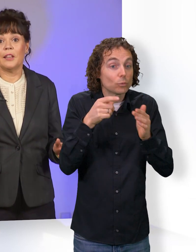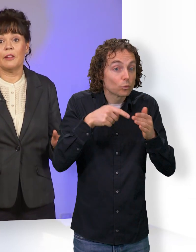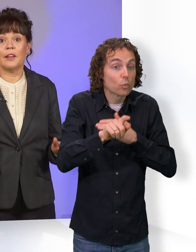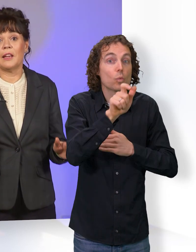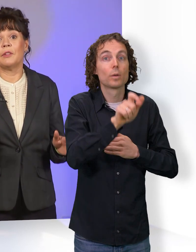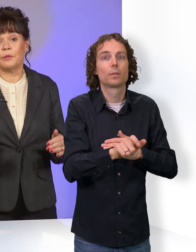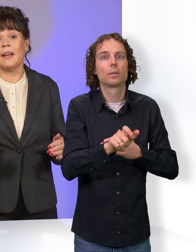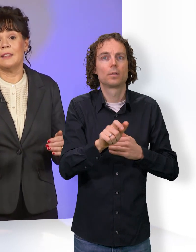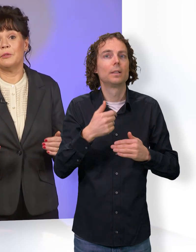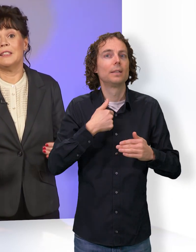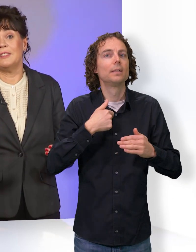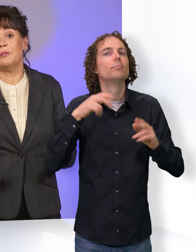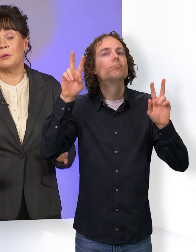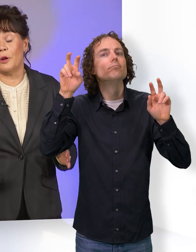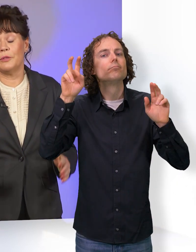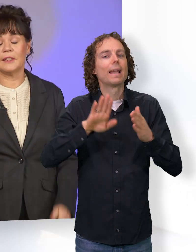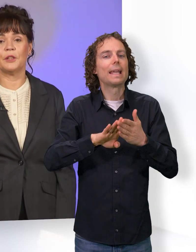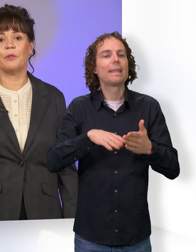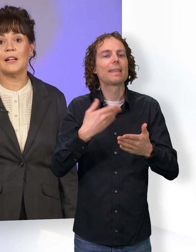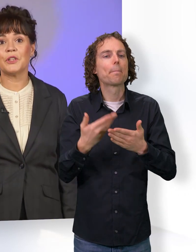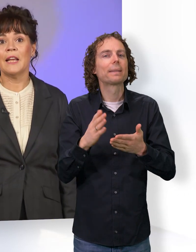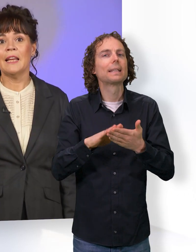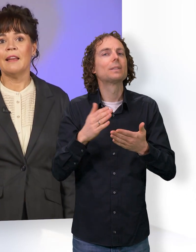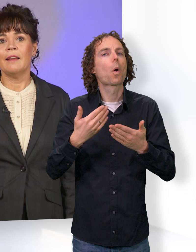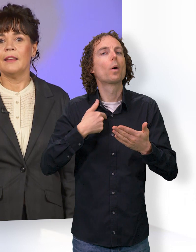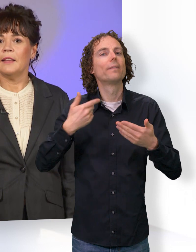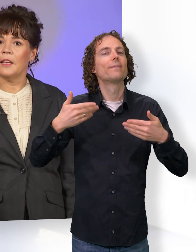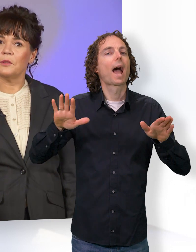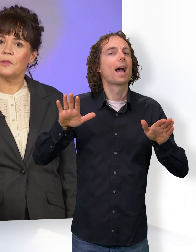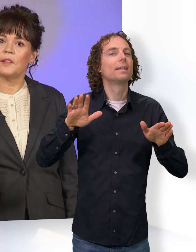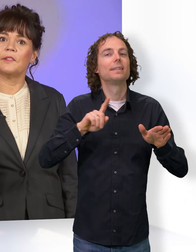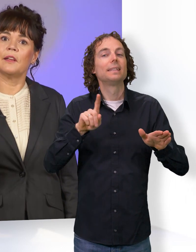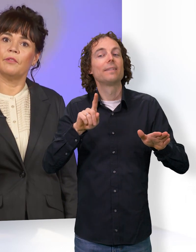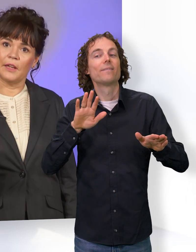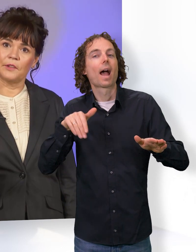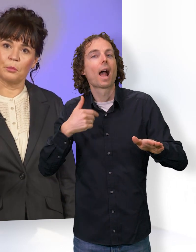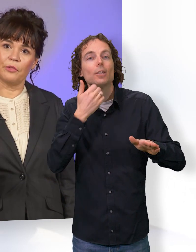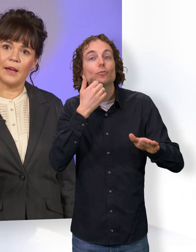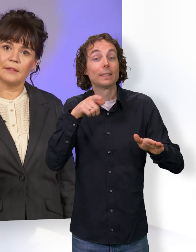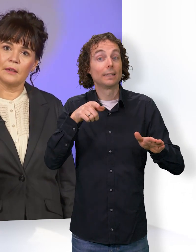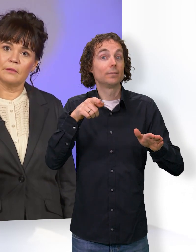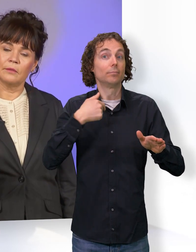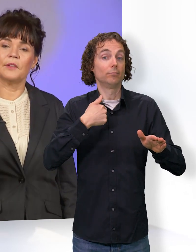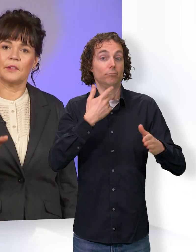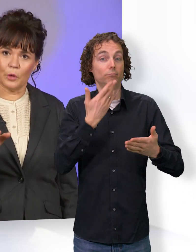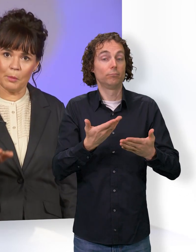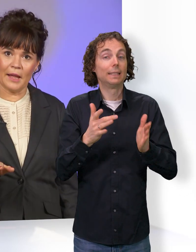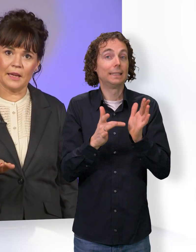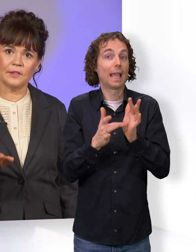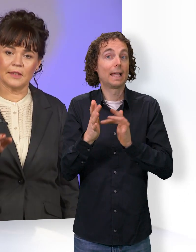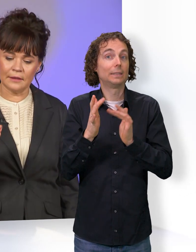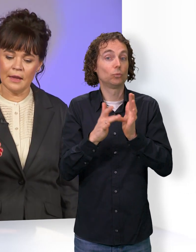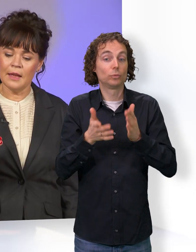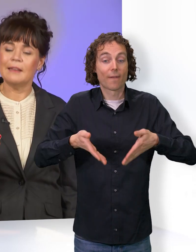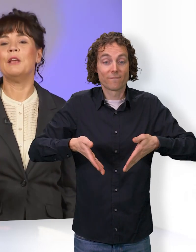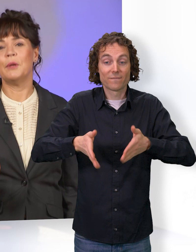ich möglicherweise etwas freier, definitiv und hoffentlich nicht falsch, Jesus ist der Weg zum Vater, was also nochmal